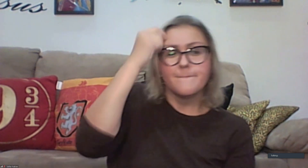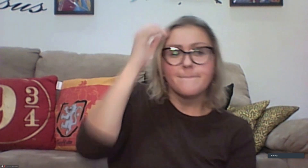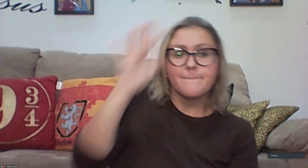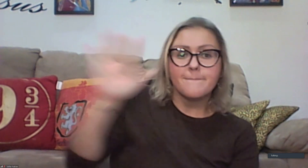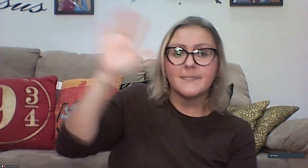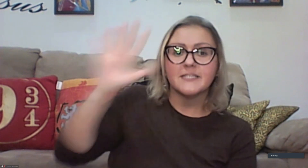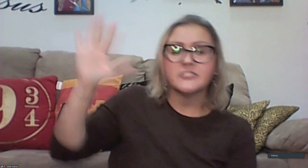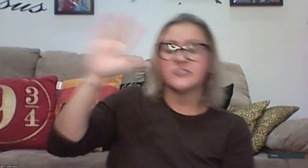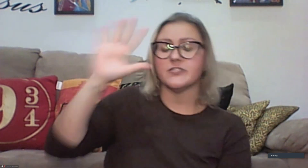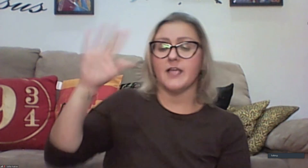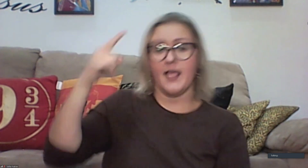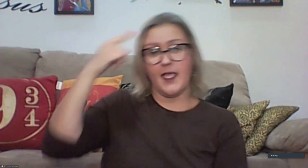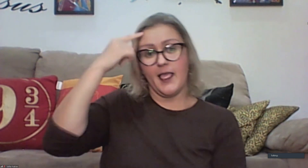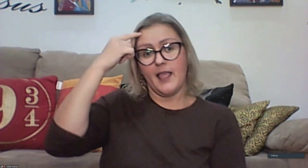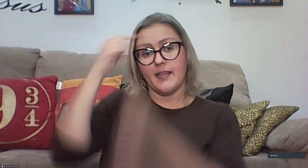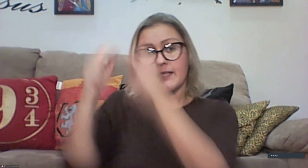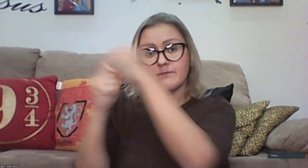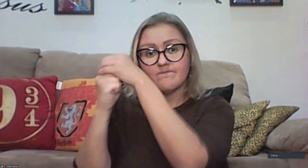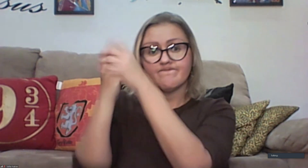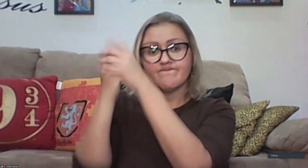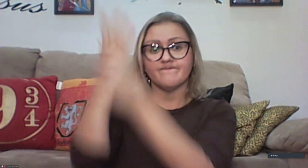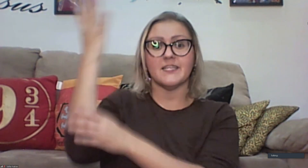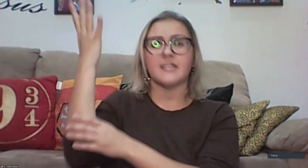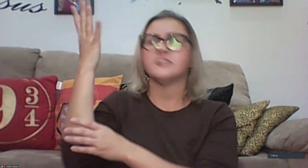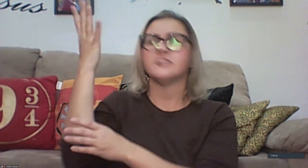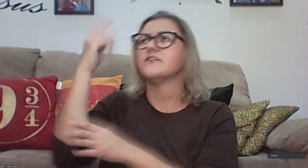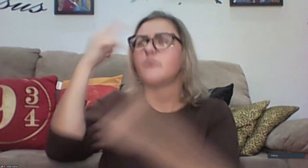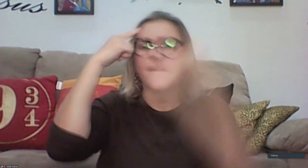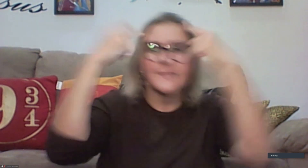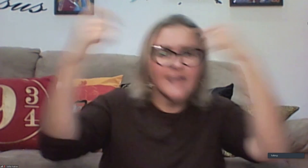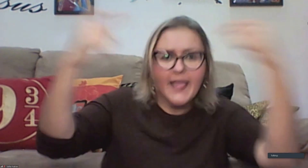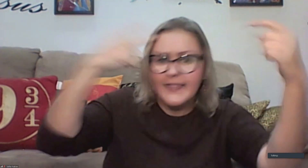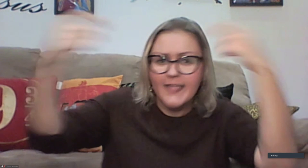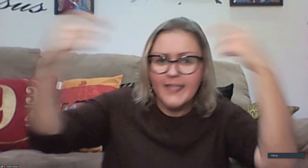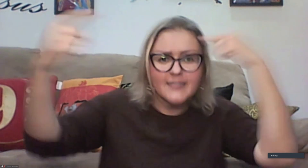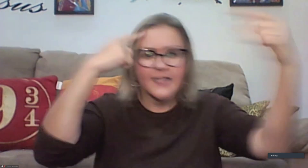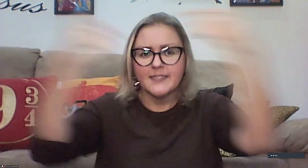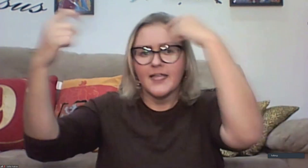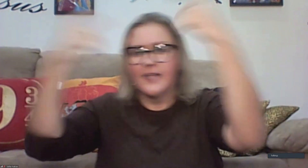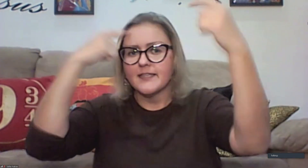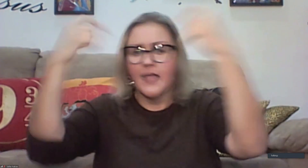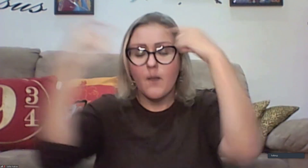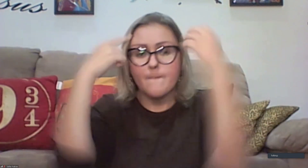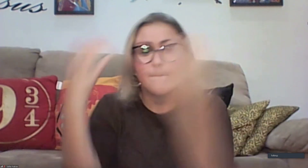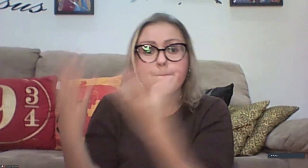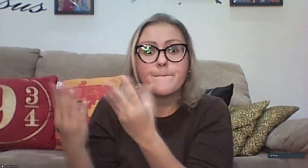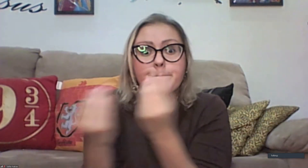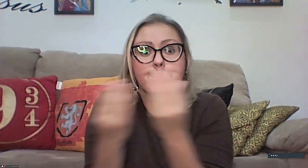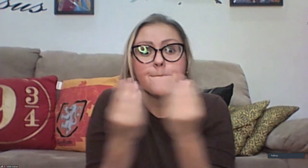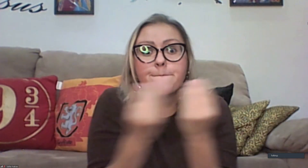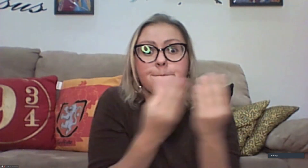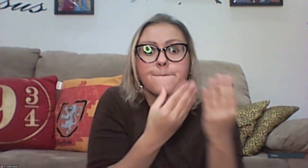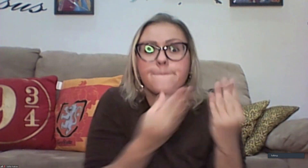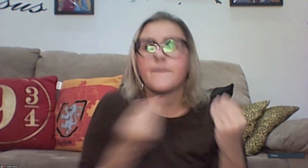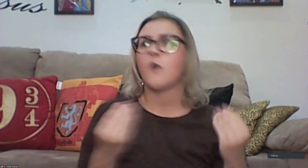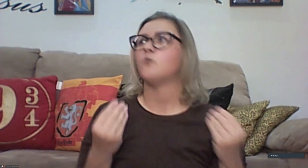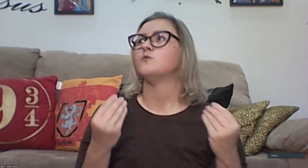é isso. O pensamento do surdo, no pensamento do surdo, surgem muitas ideias, pipocam